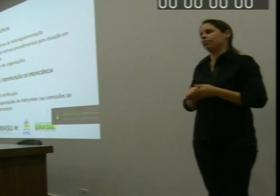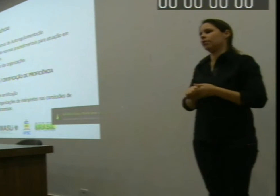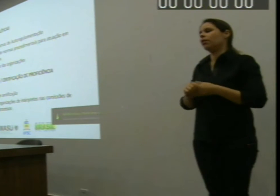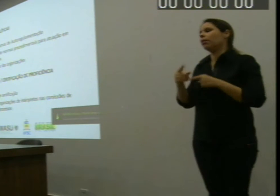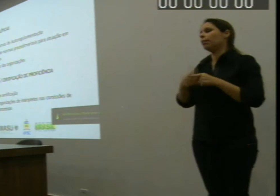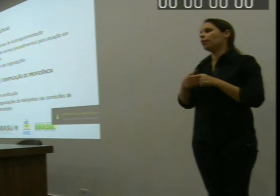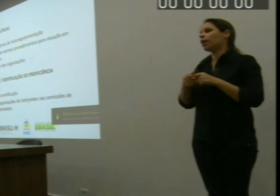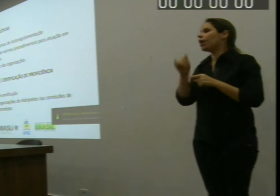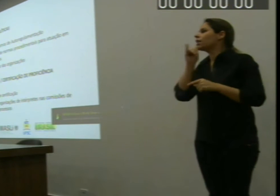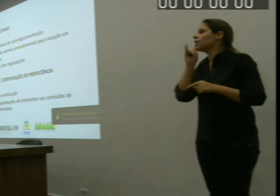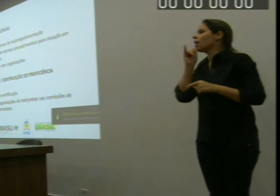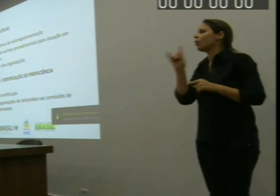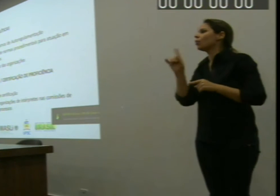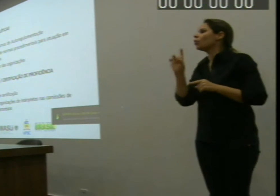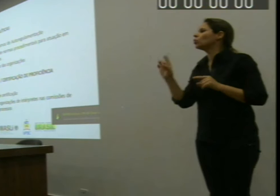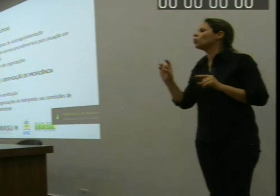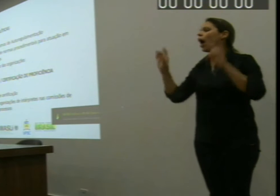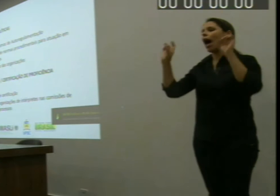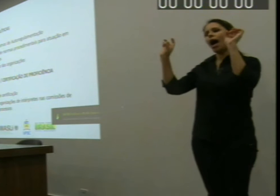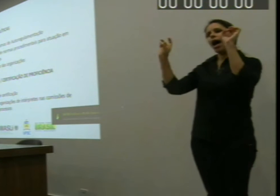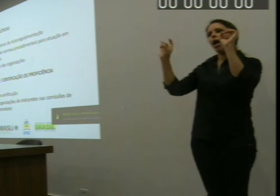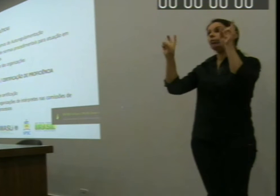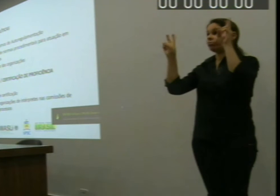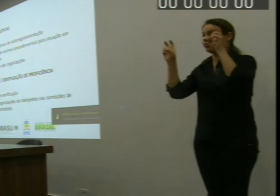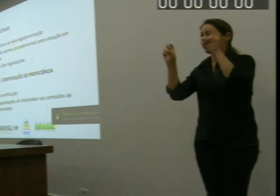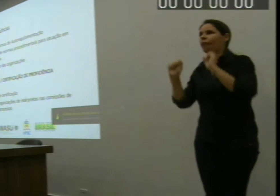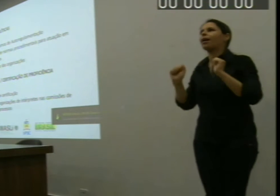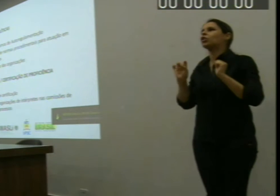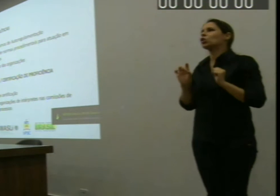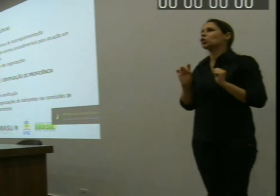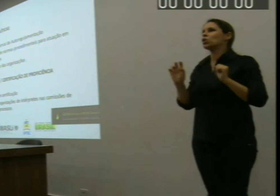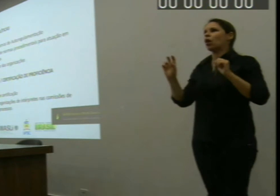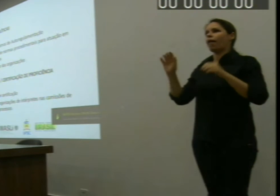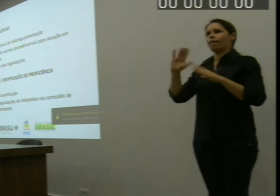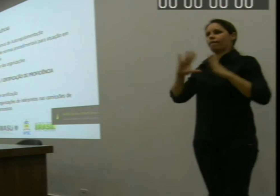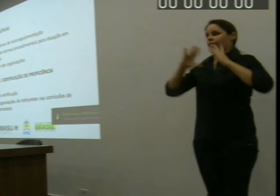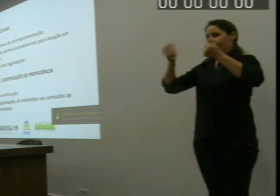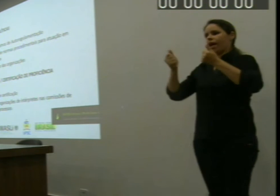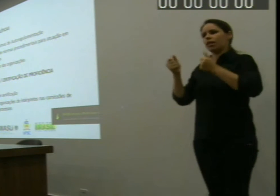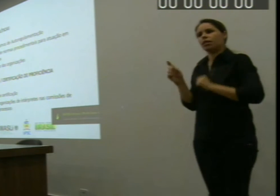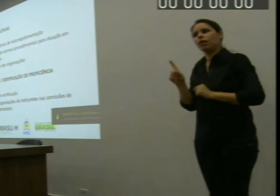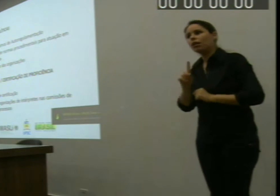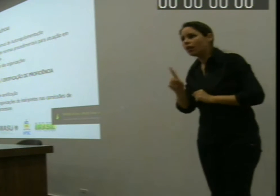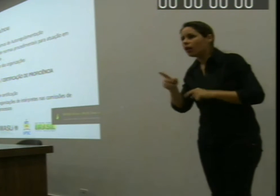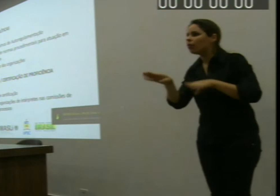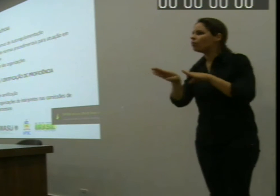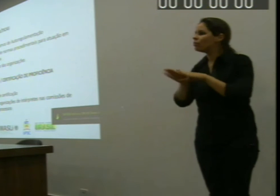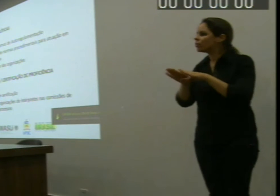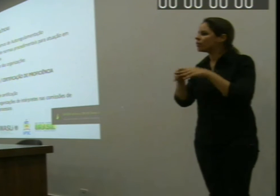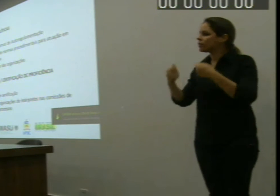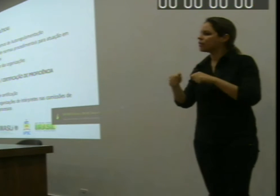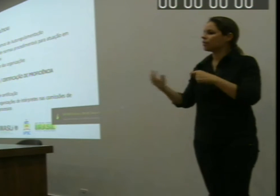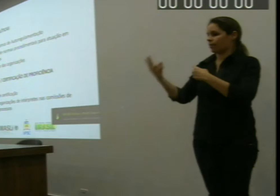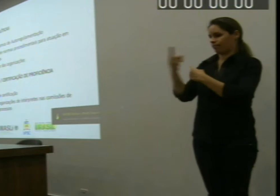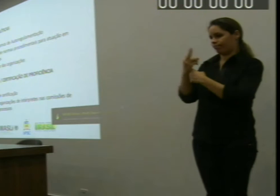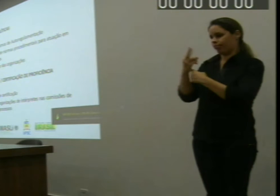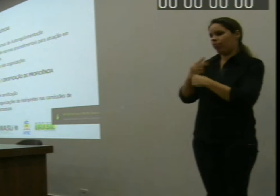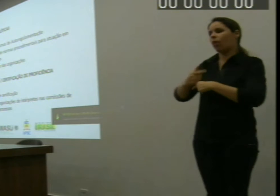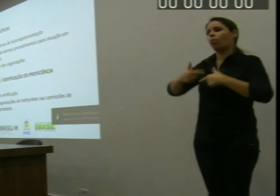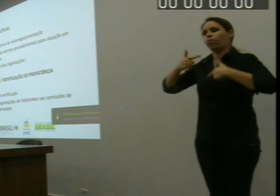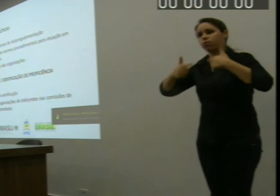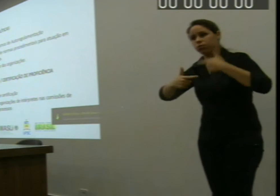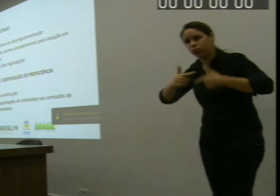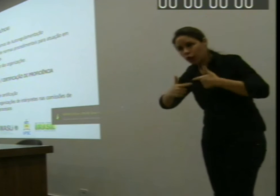apenas festa né tem que ser um propósito político também porque ela é uma organização política de defesa política né de articulação